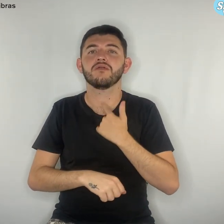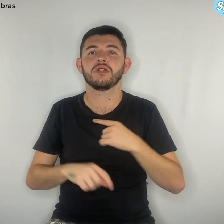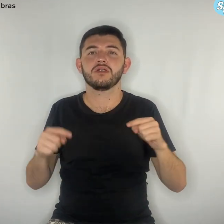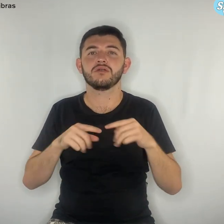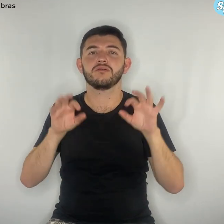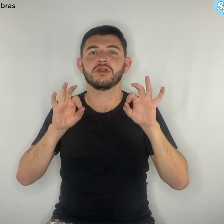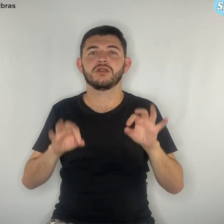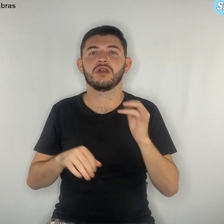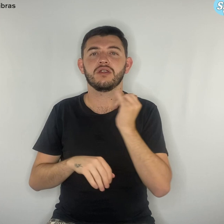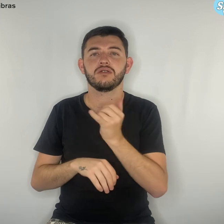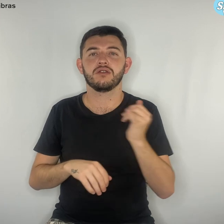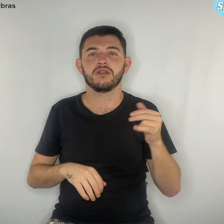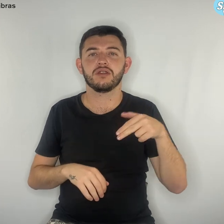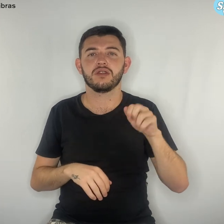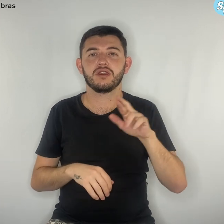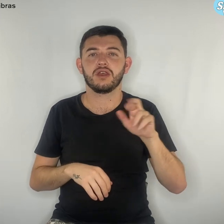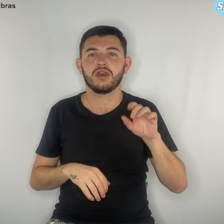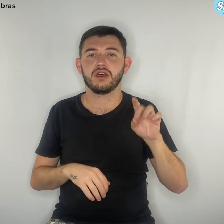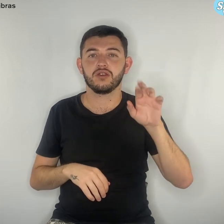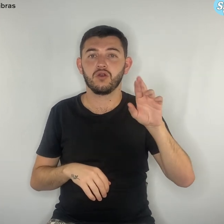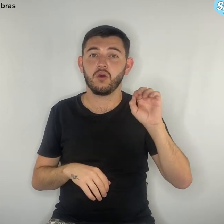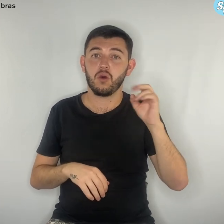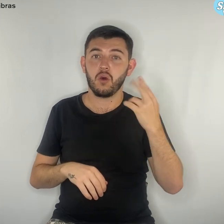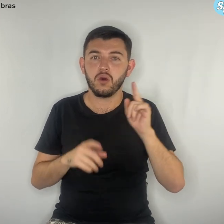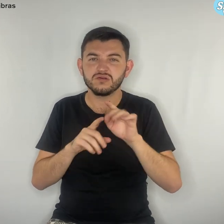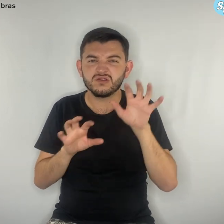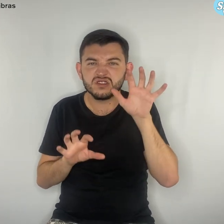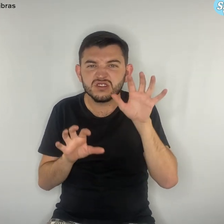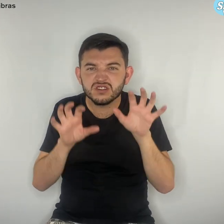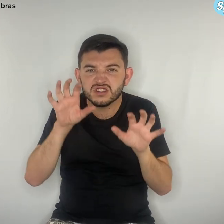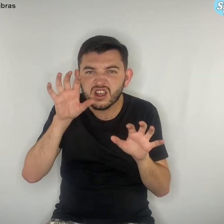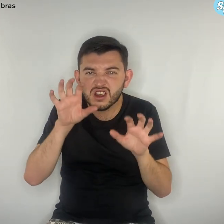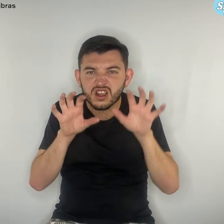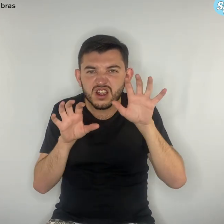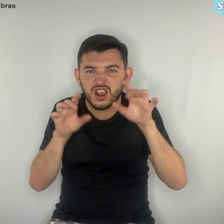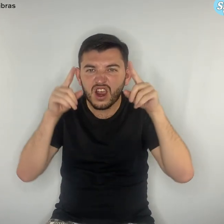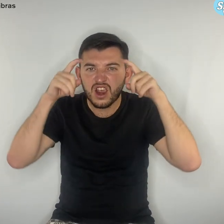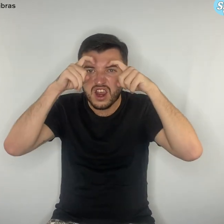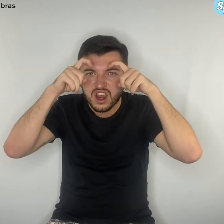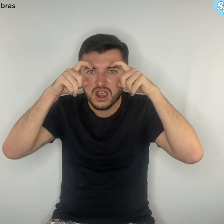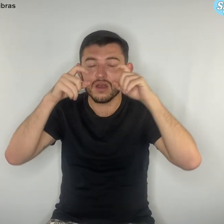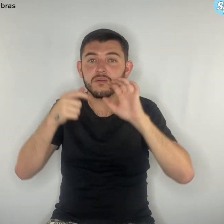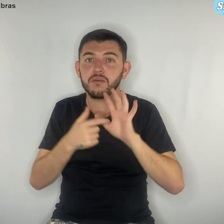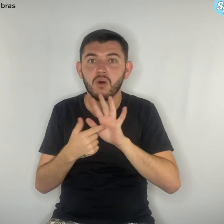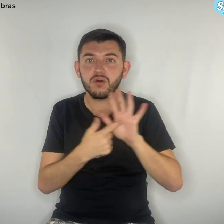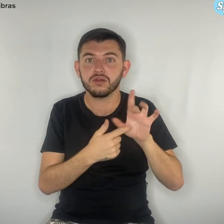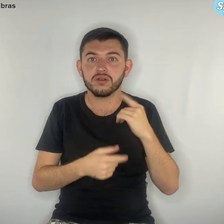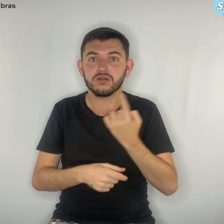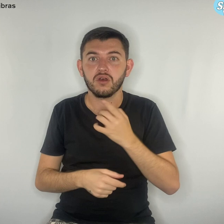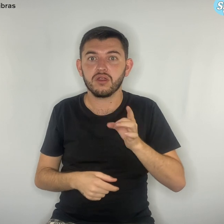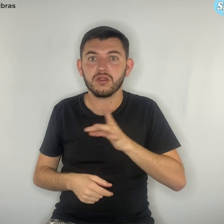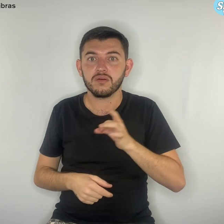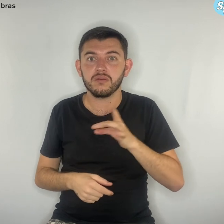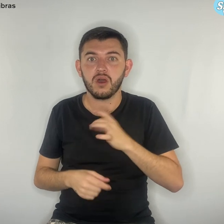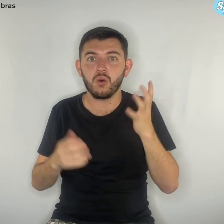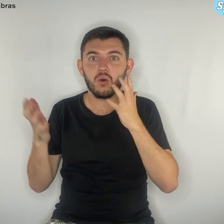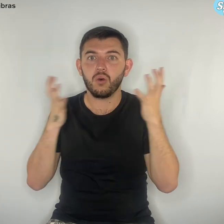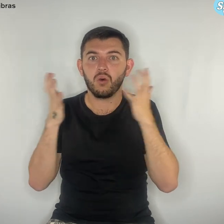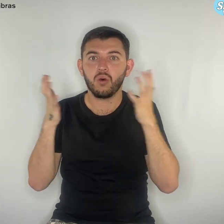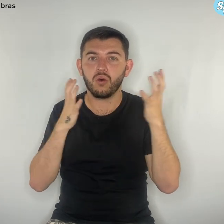O bicho-papão, por exemplo, representa o que nos assombra e deve ser temido, a